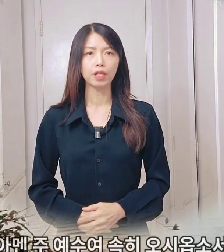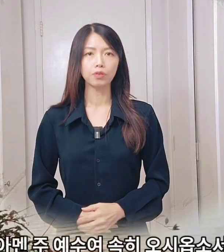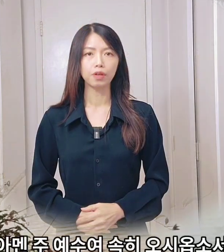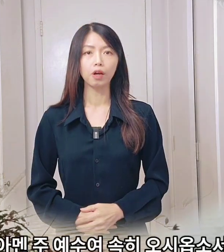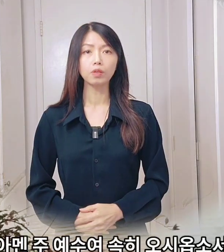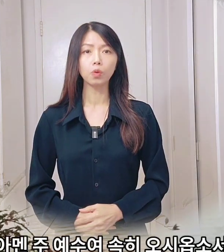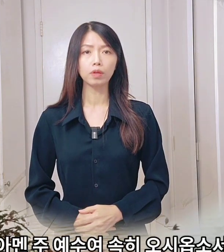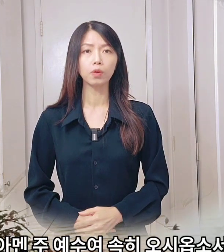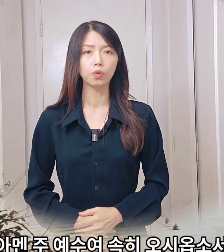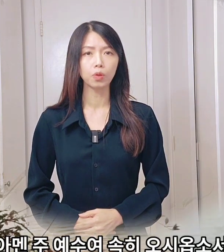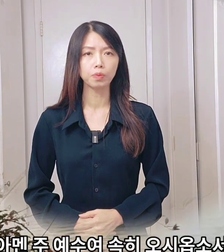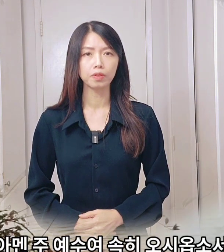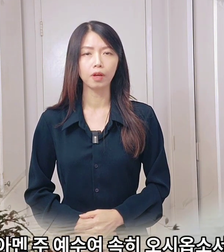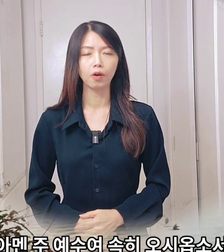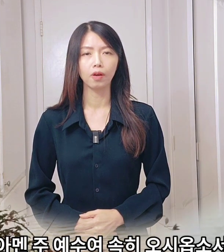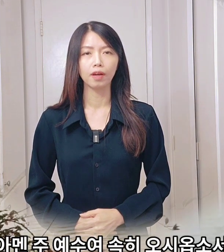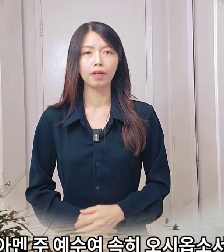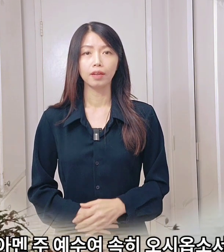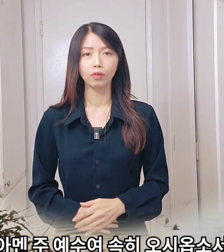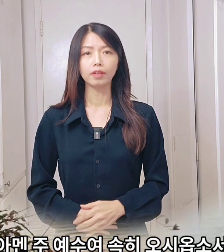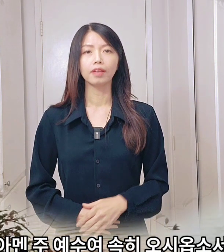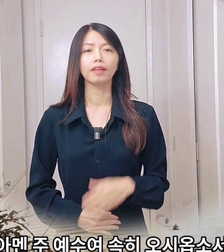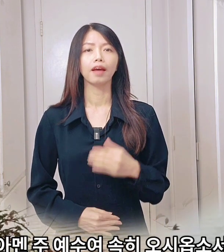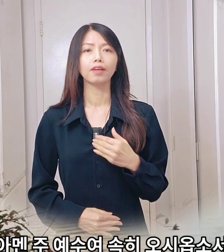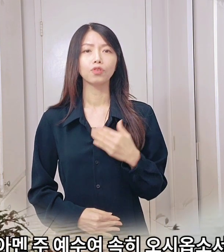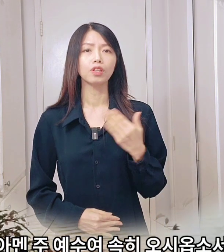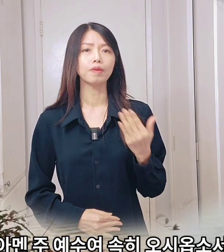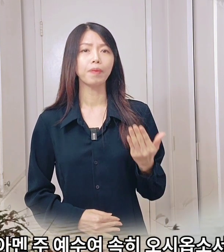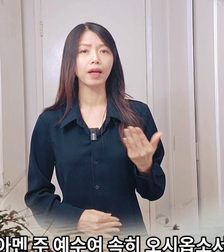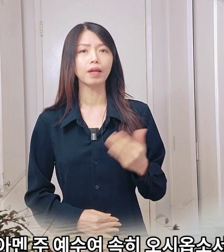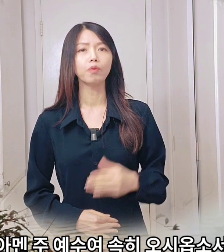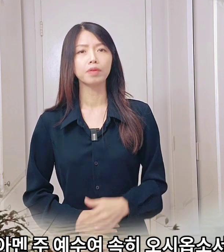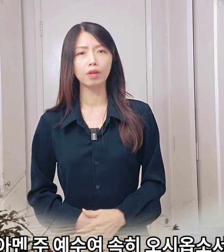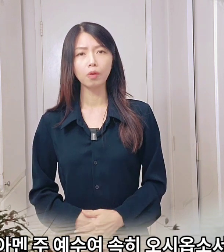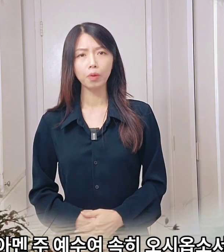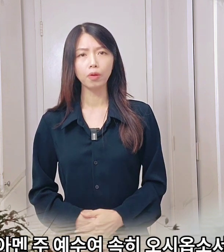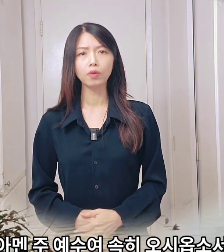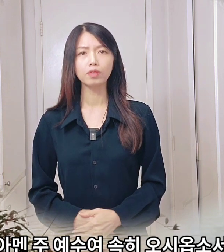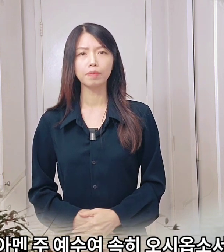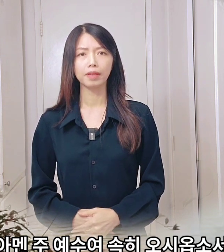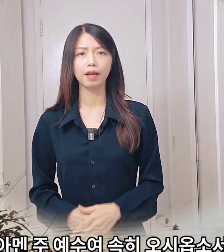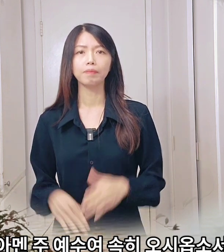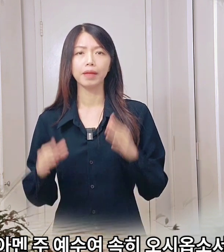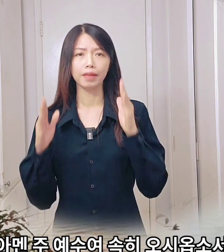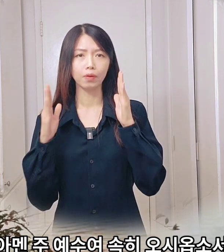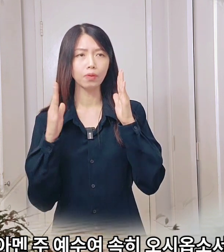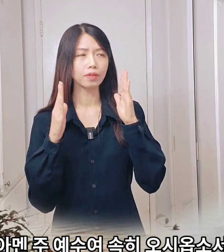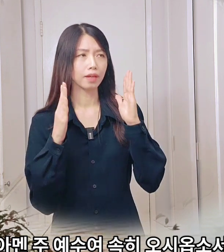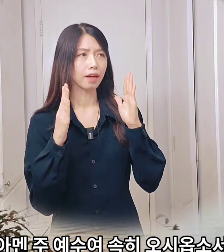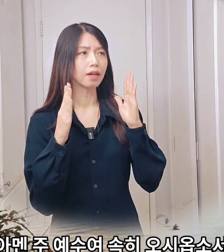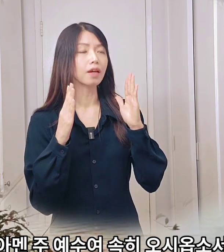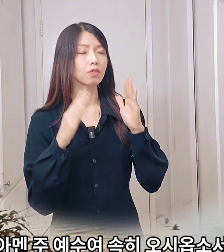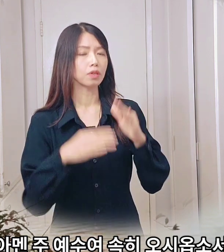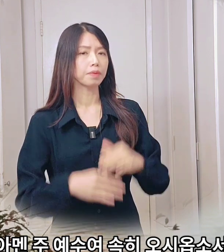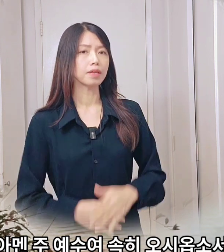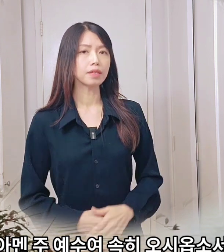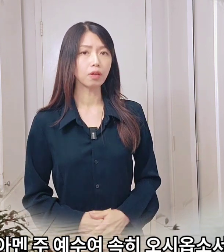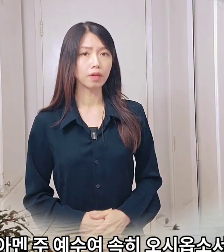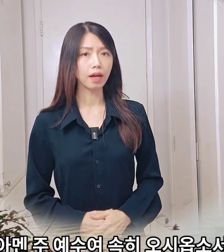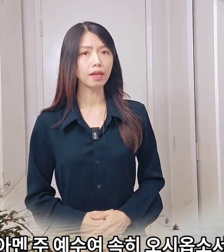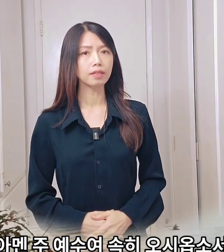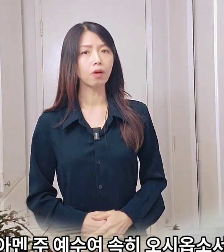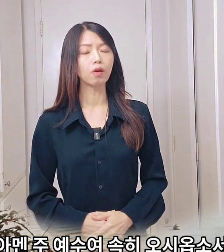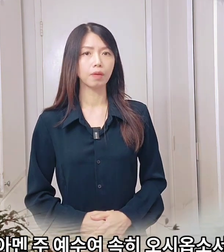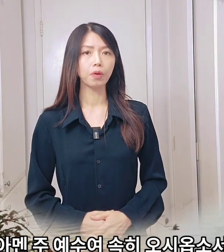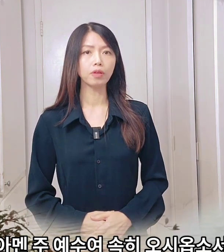주 예수여 속히 오시옵소서. 이거는 내가 주님을 바라보면서 표현을 해줬습니다. 반대로 제가 주님께